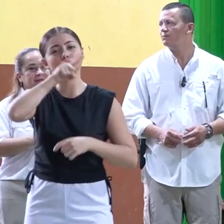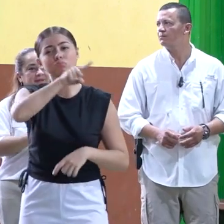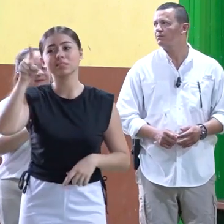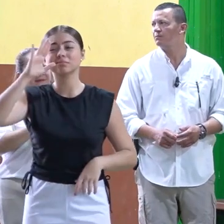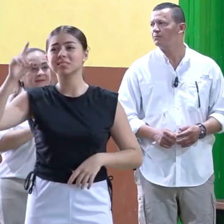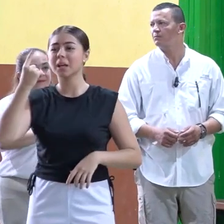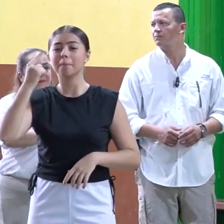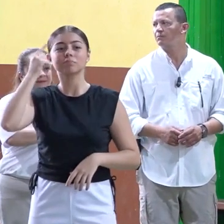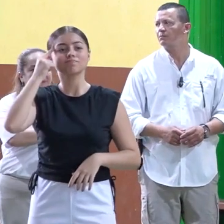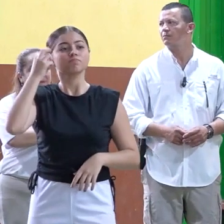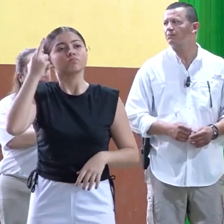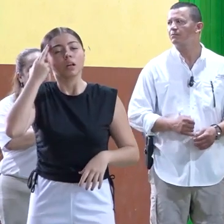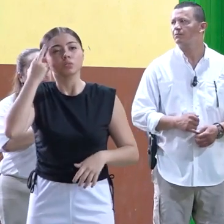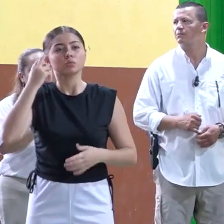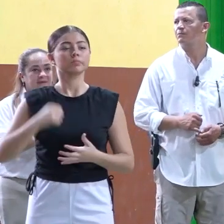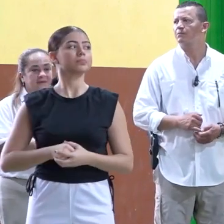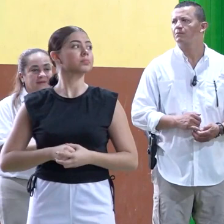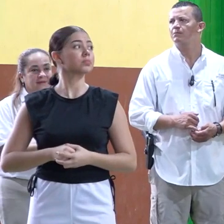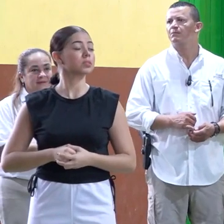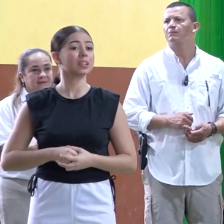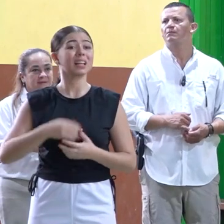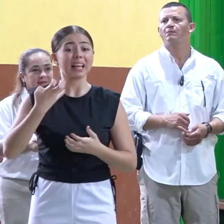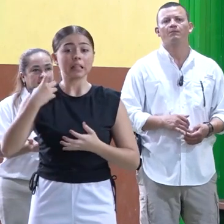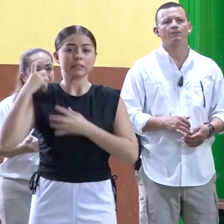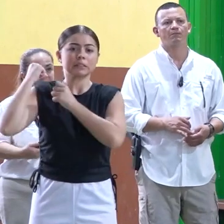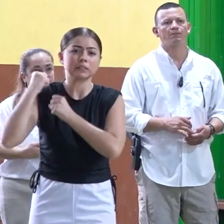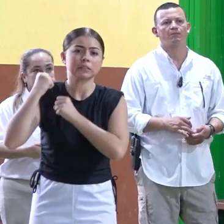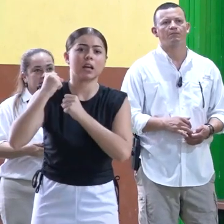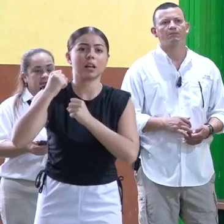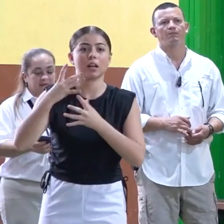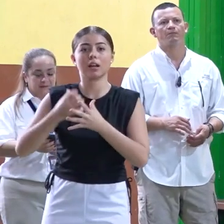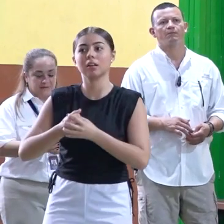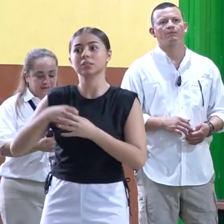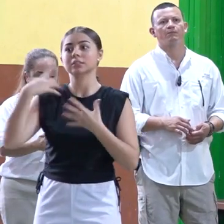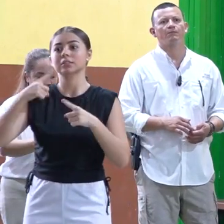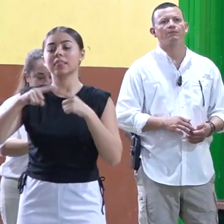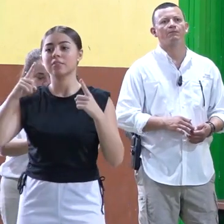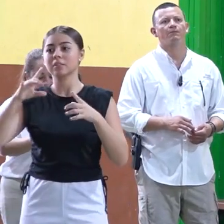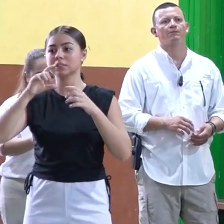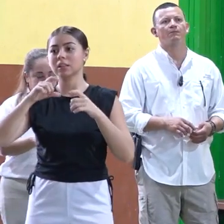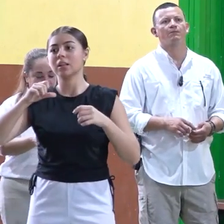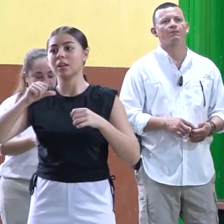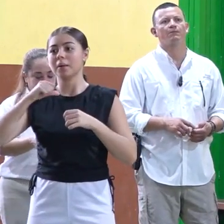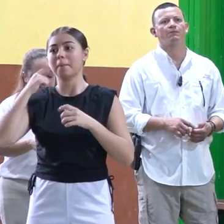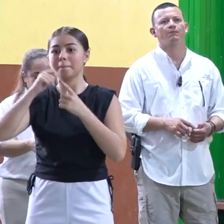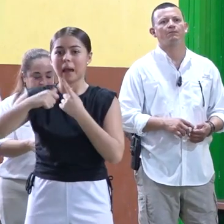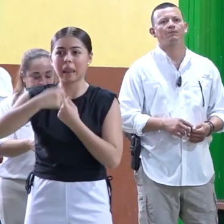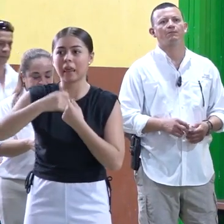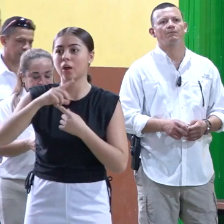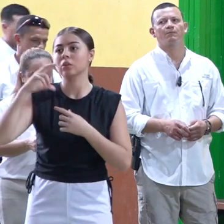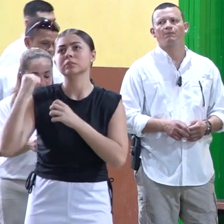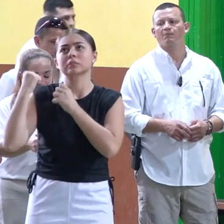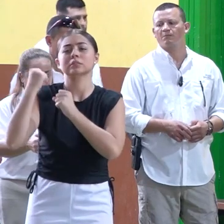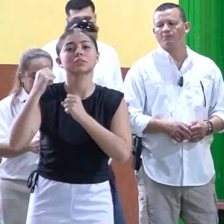en cuenta algo así por el estilo, que cargar racimos de bananos en un bote no va a sacar a nadie de